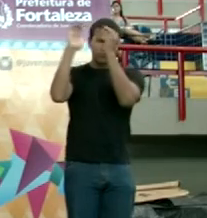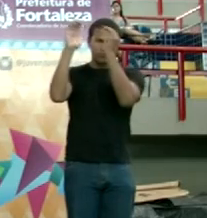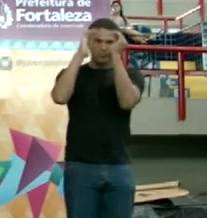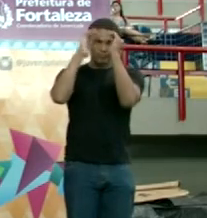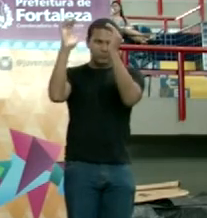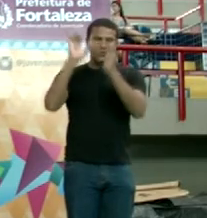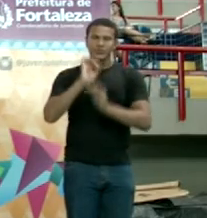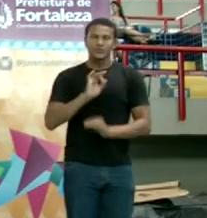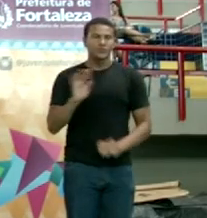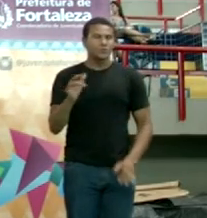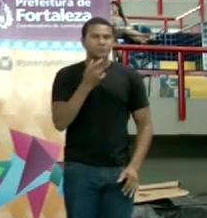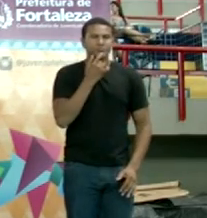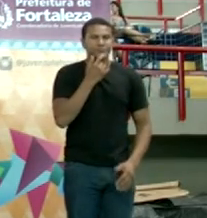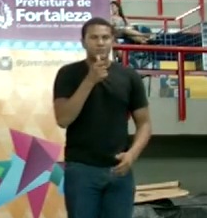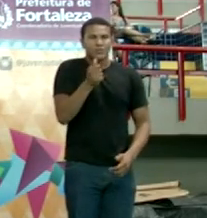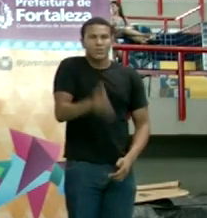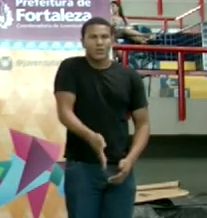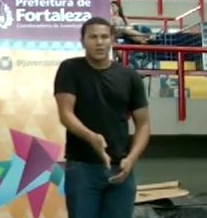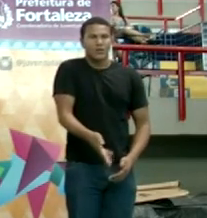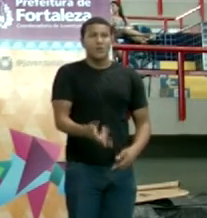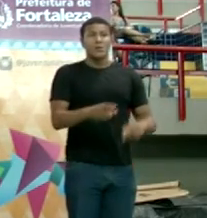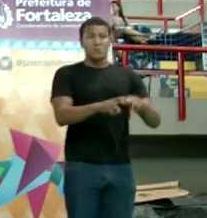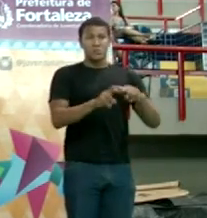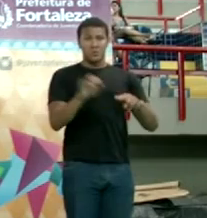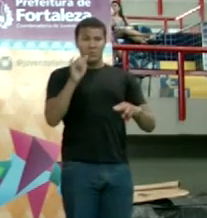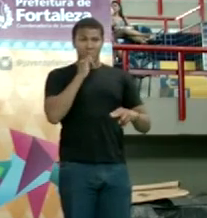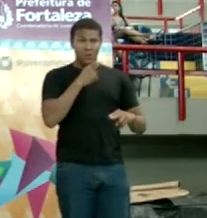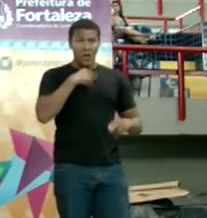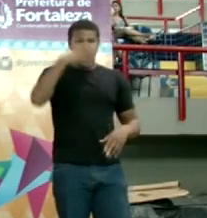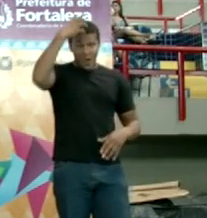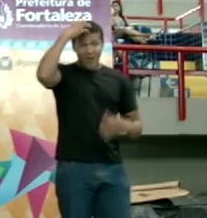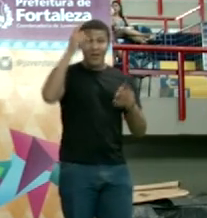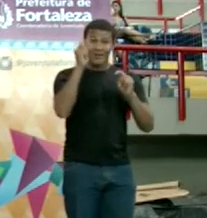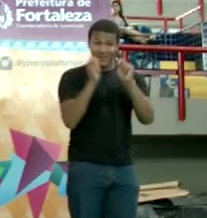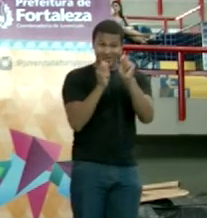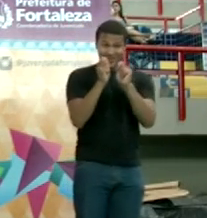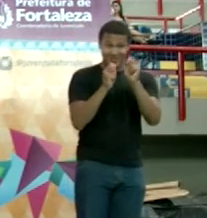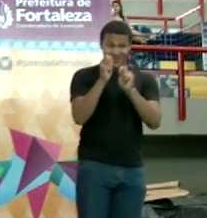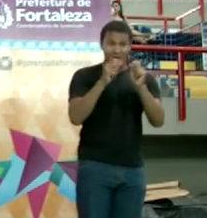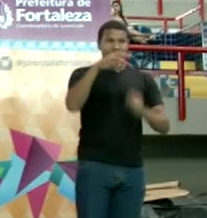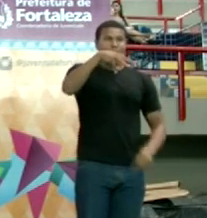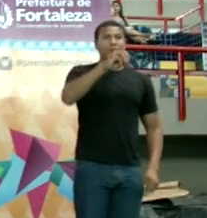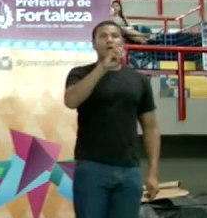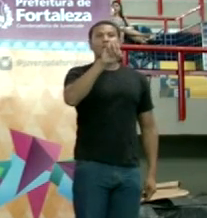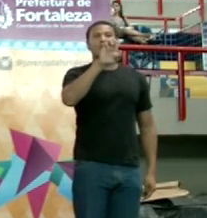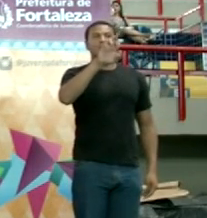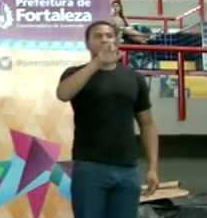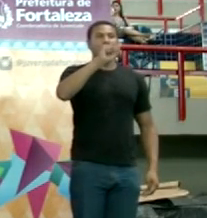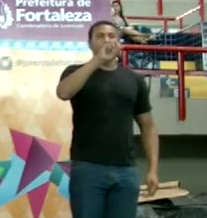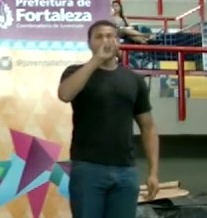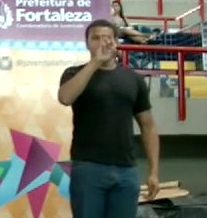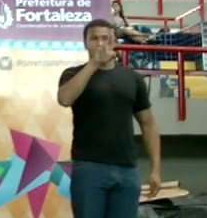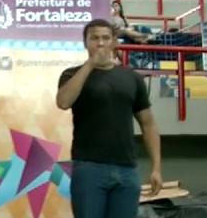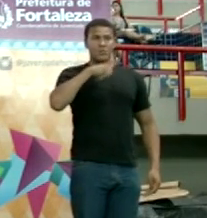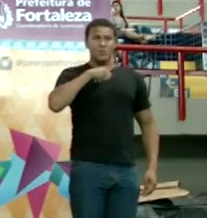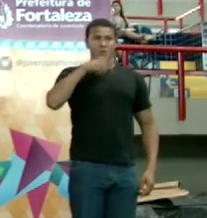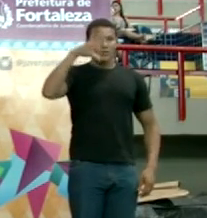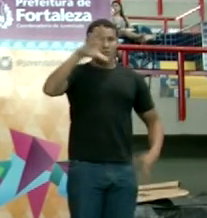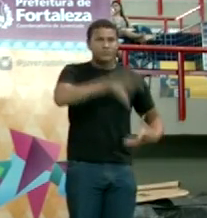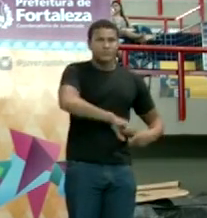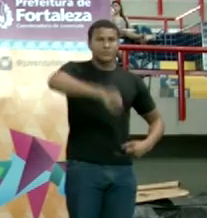subordinados. E vai ser exatamente graças à existência do poder moderador que Dom Pedro II vai poder garantir